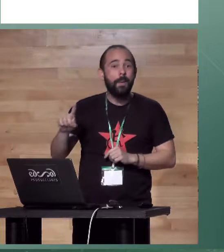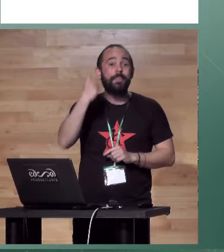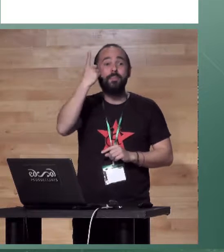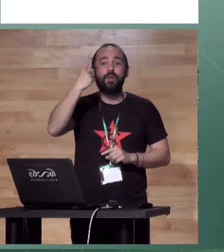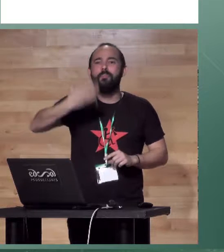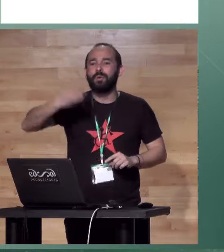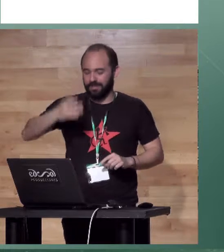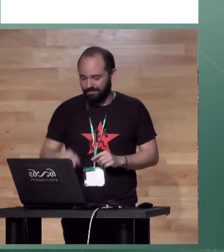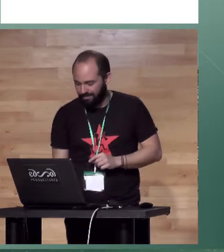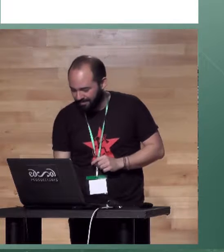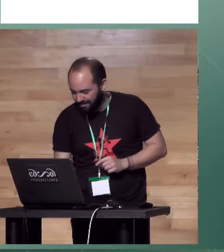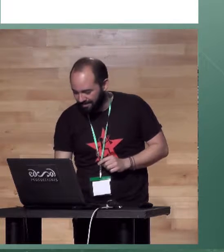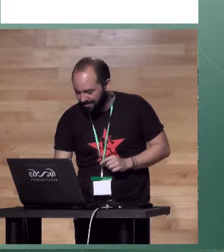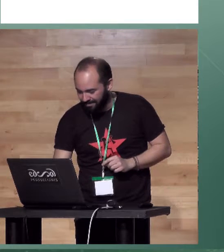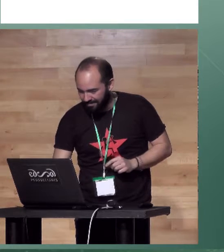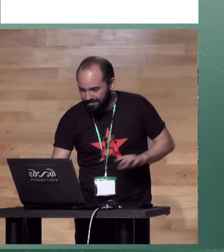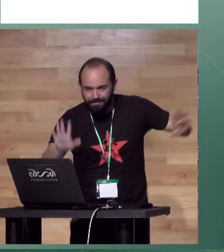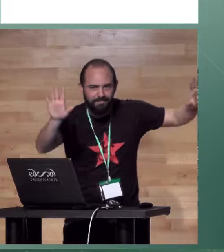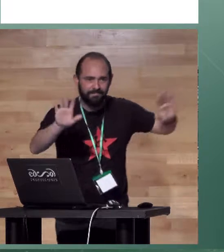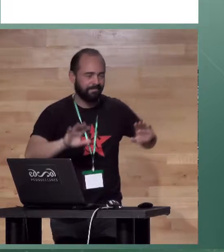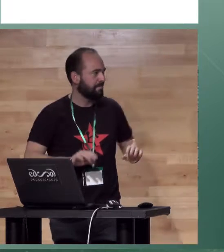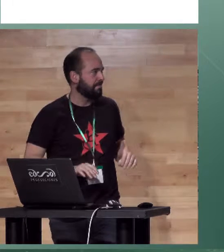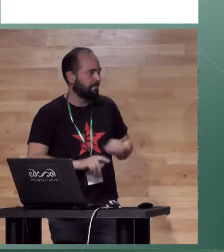Estos serían los pasos, ¿vale? En primer lugar,